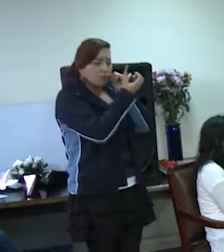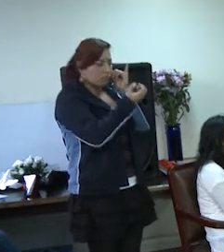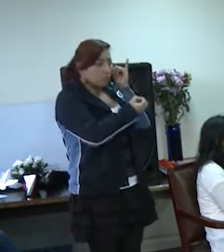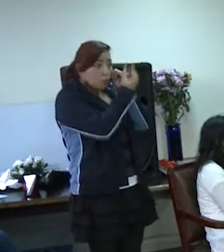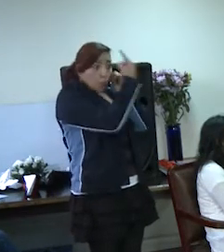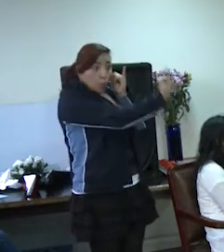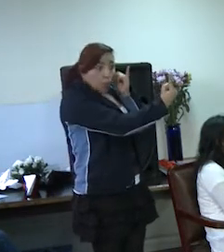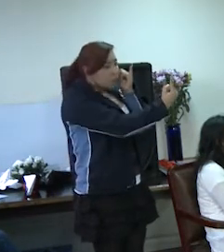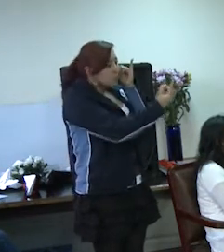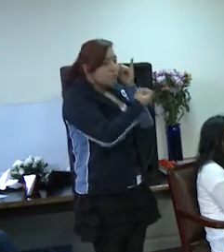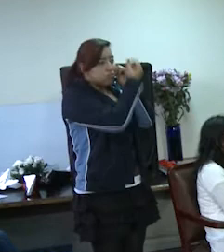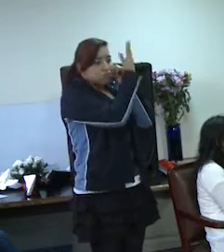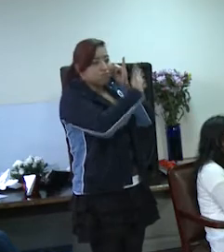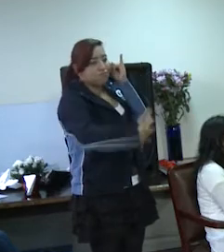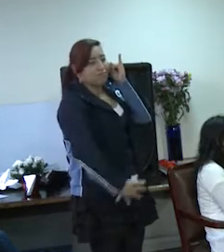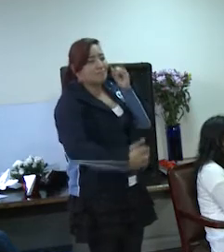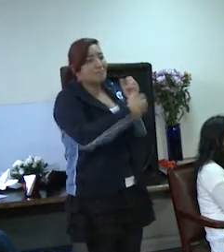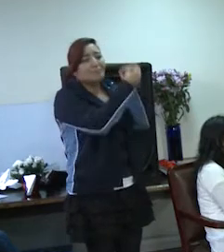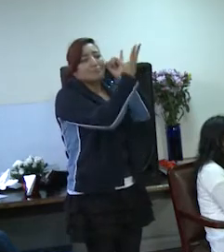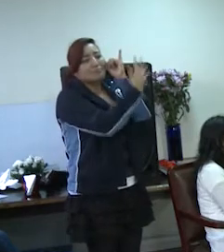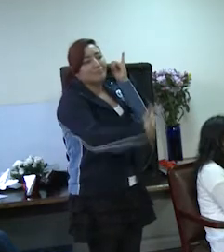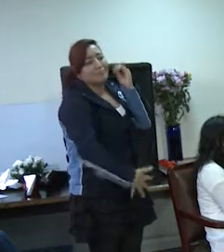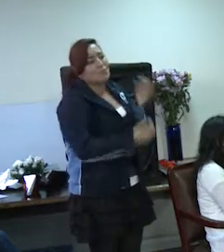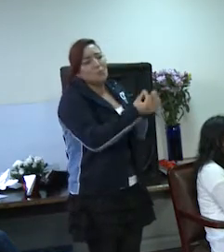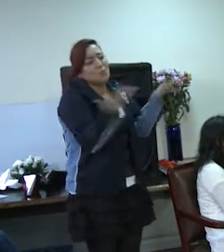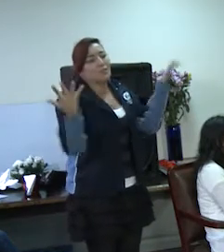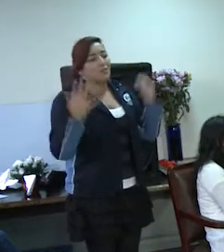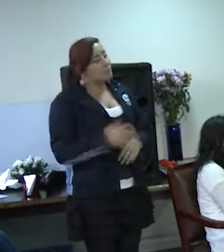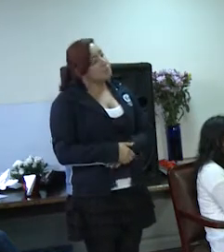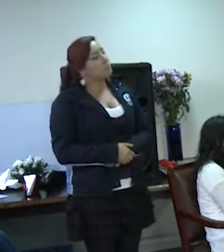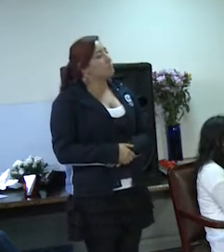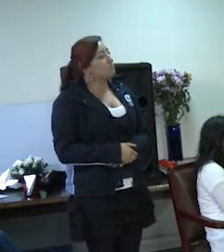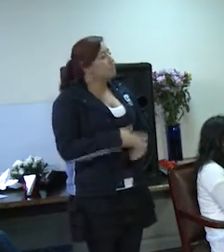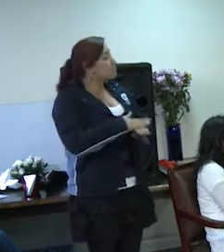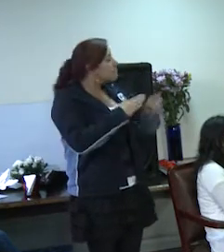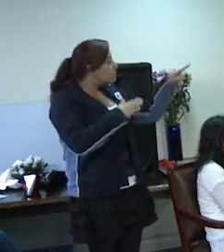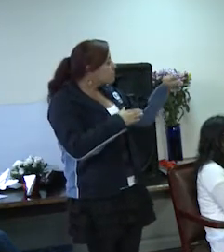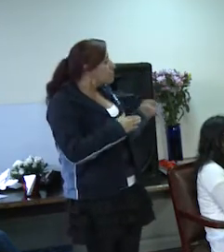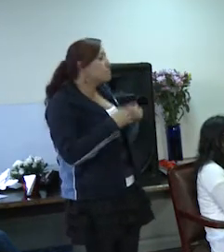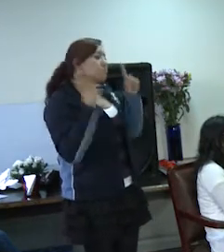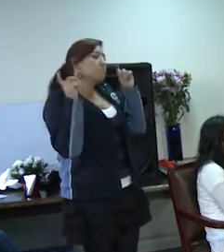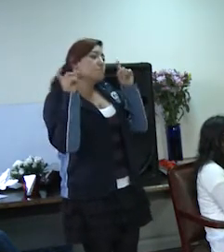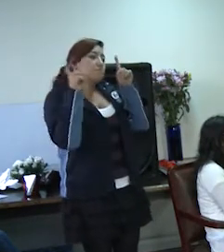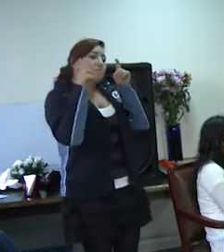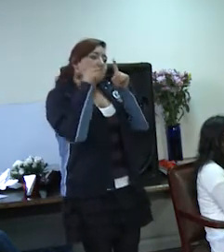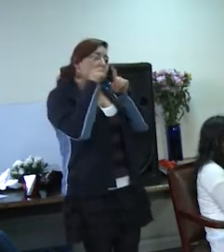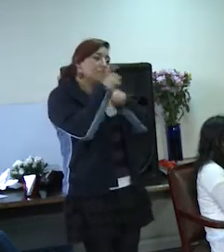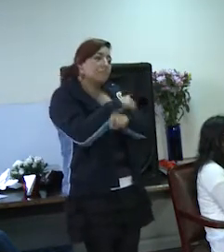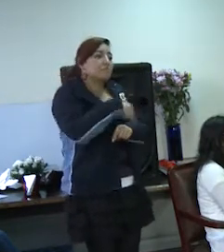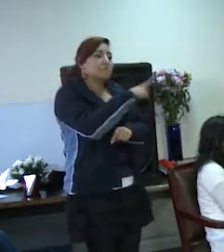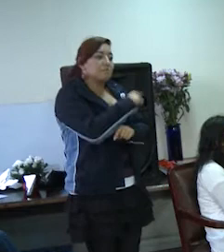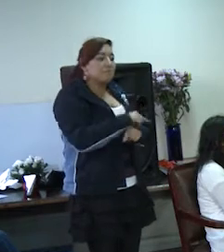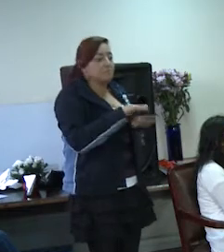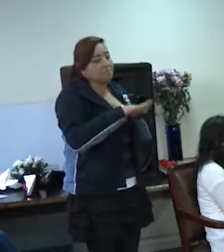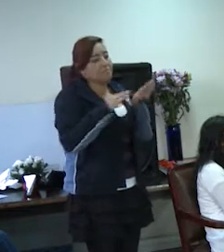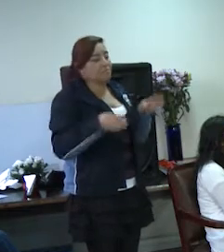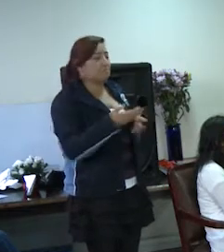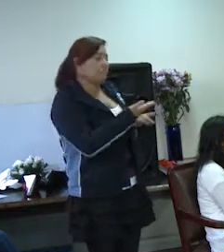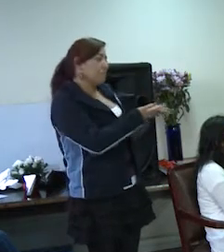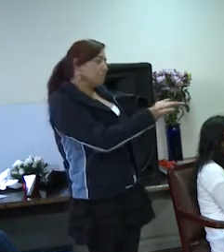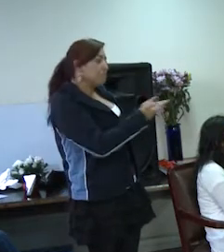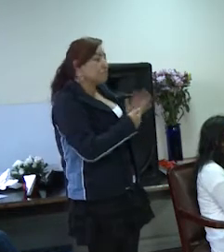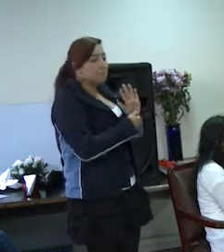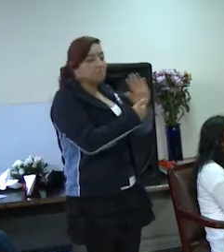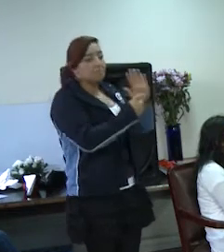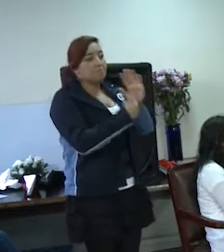pedagogías. Con estas reflexiones y con todo lo que la mesa nos